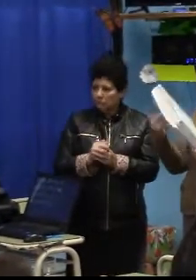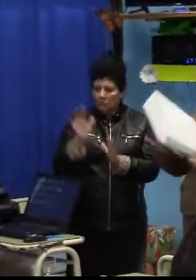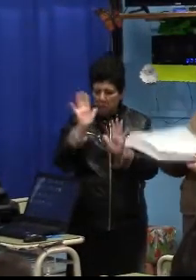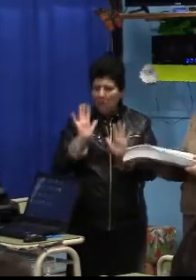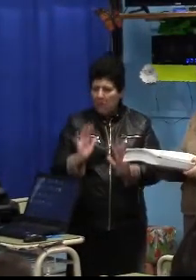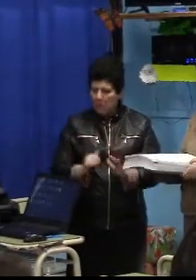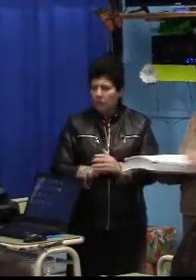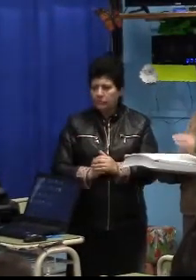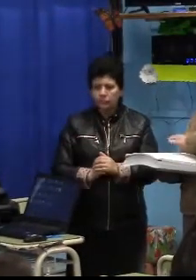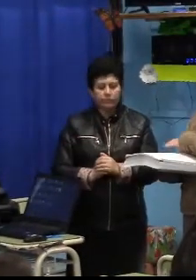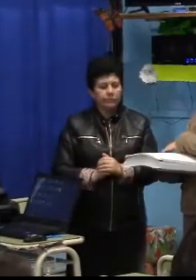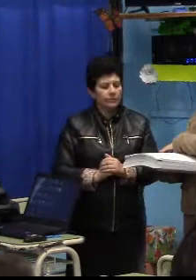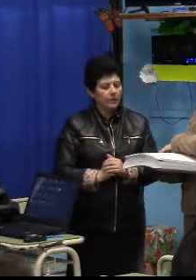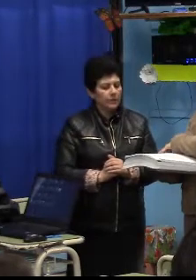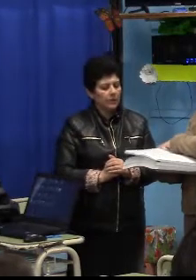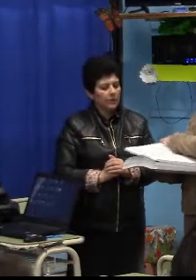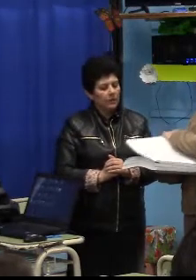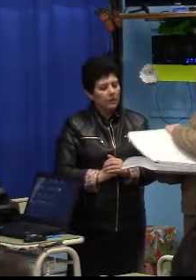cantamos a todos.